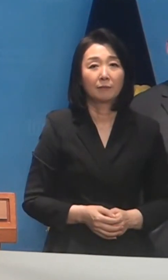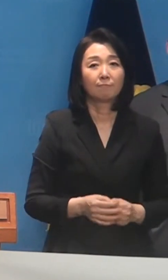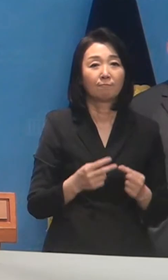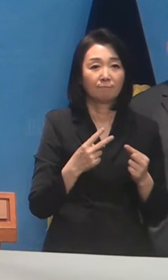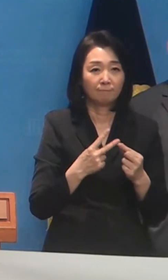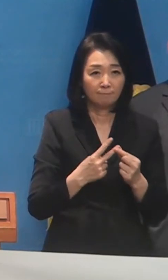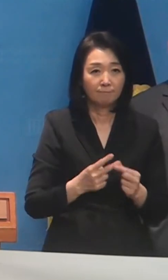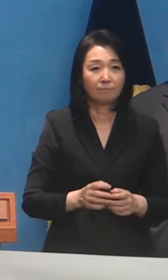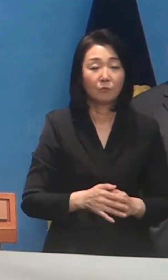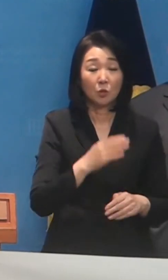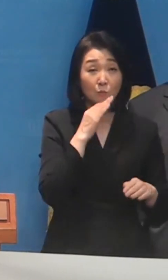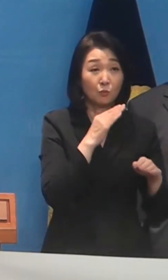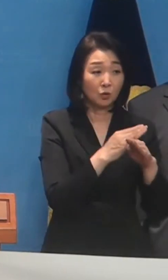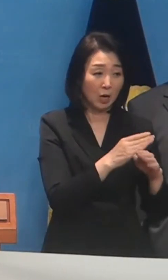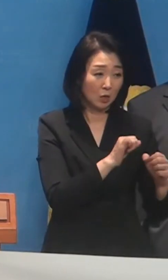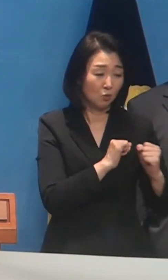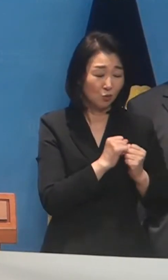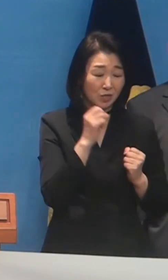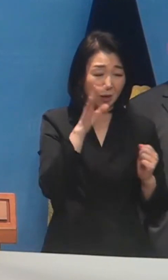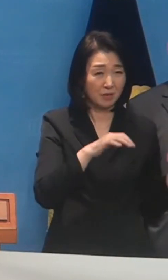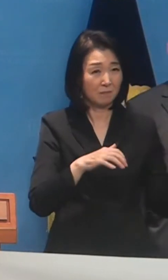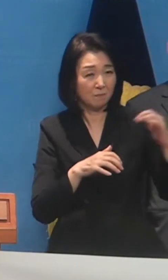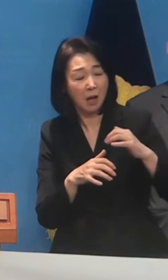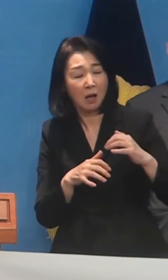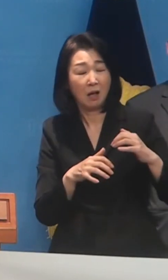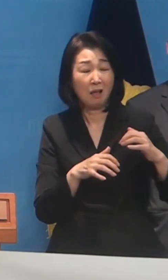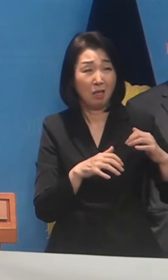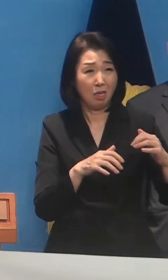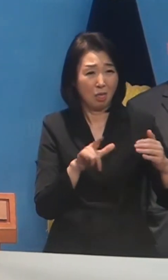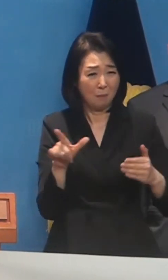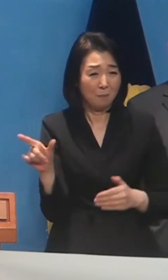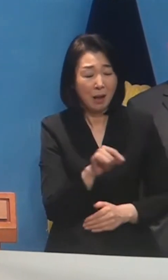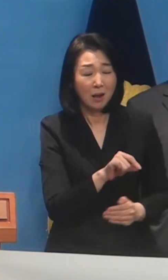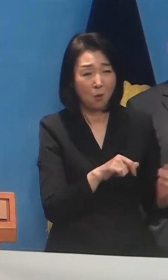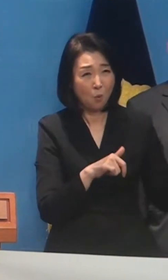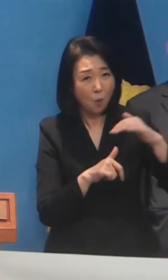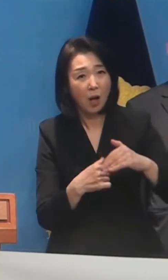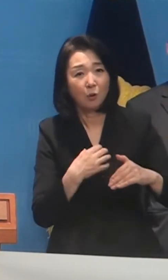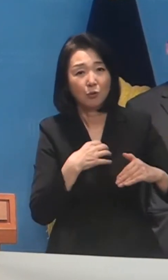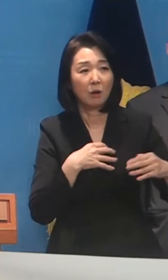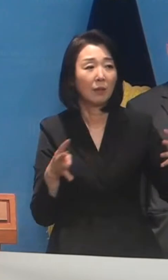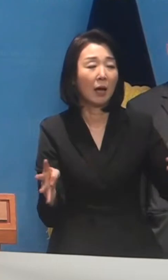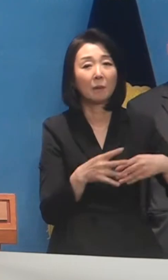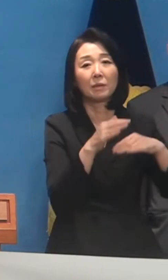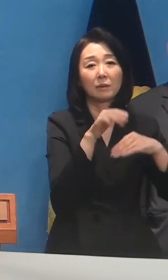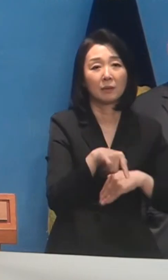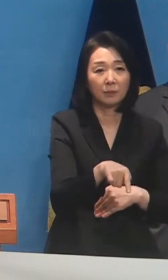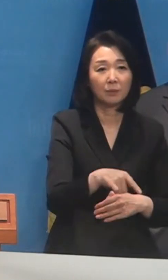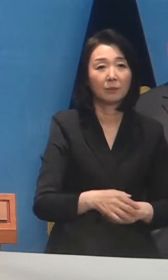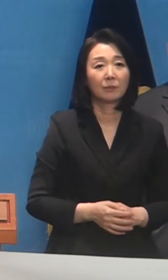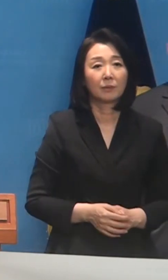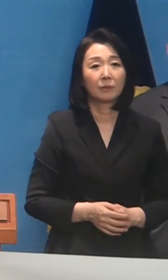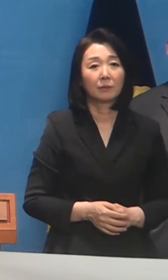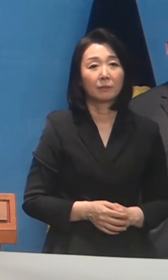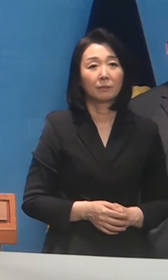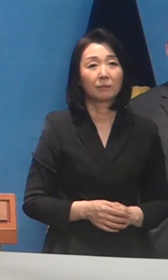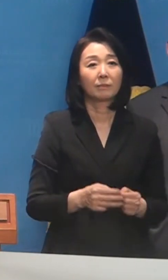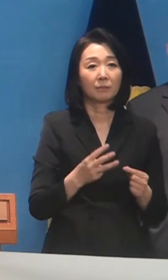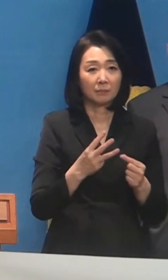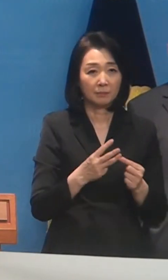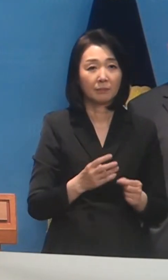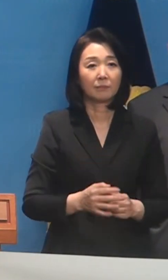둘째, 북한군의 기습, 속도전에 취약한 위험한 합의 내용이다.